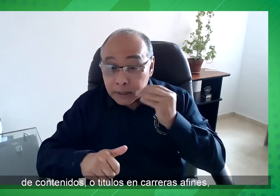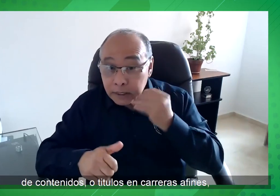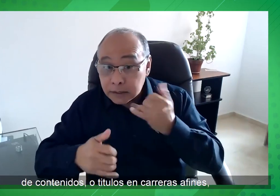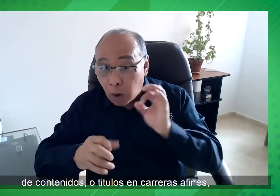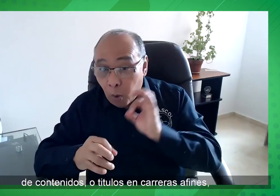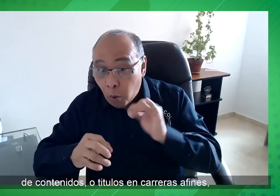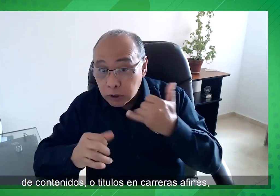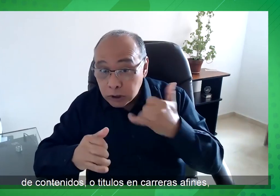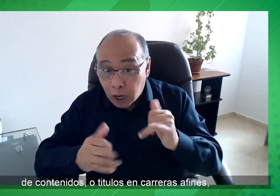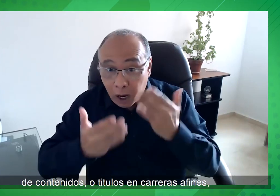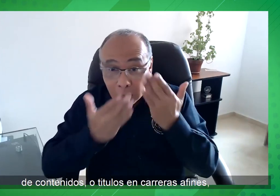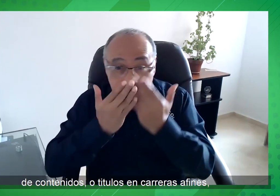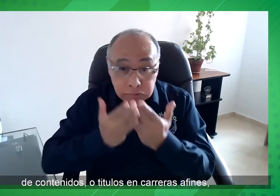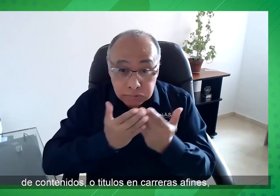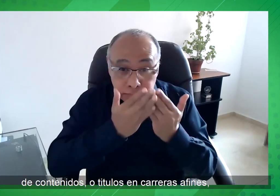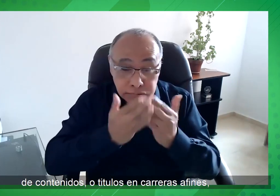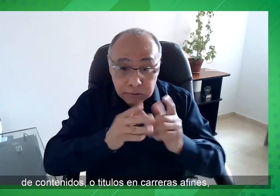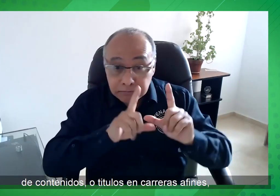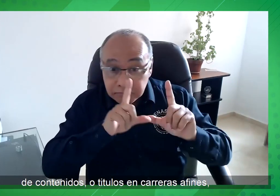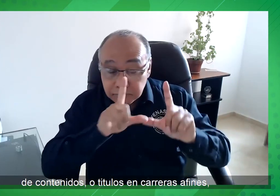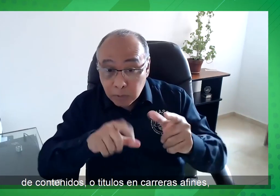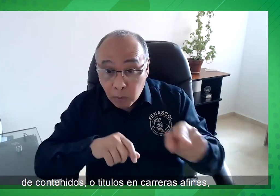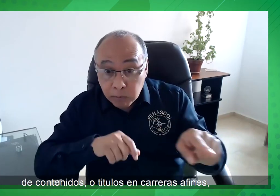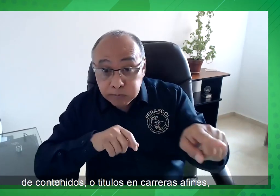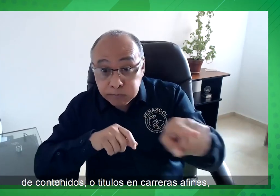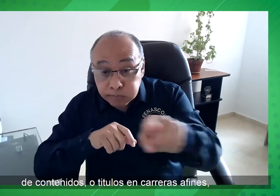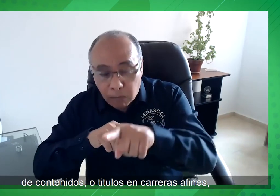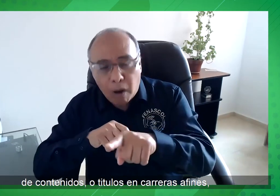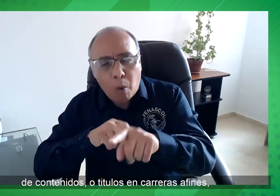O títulos en carreras afines.